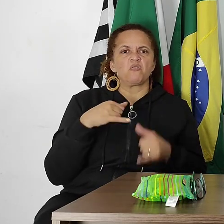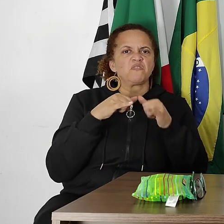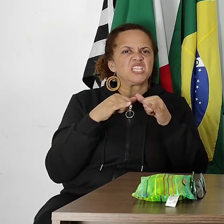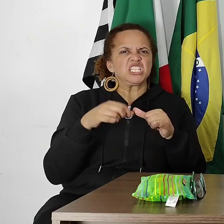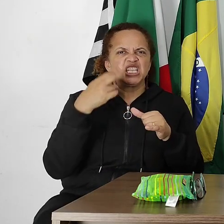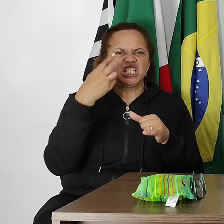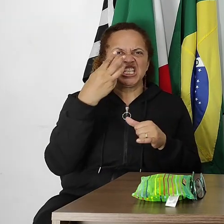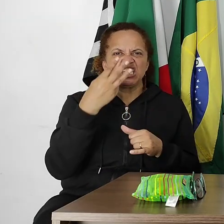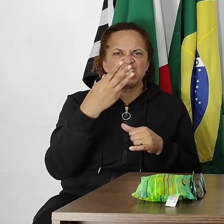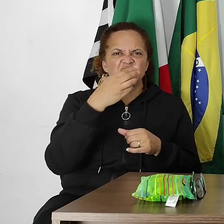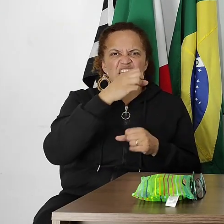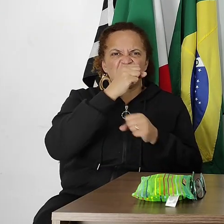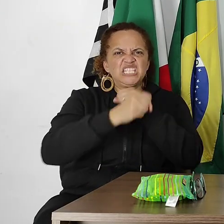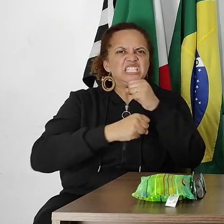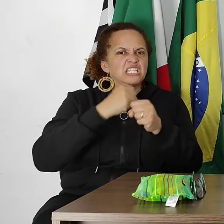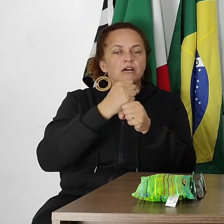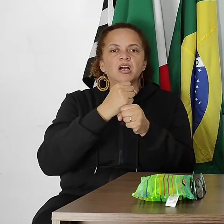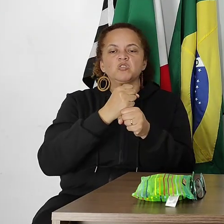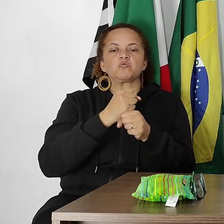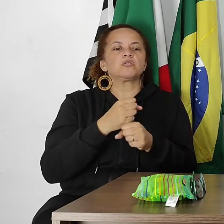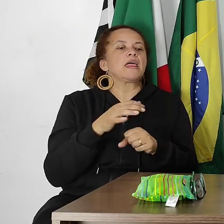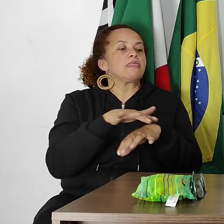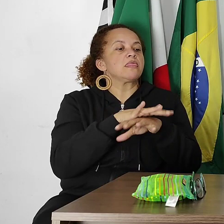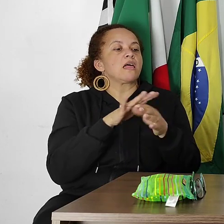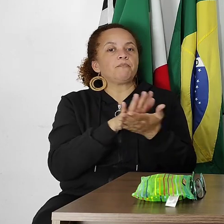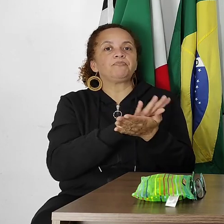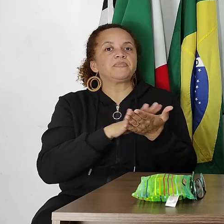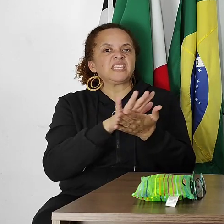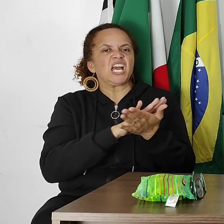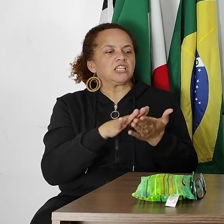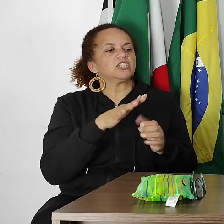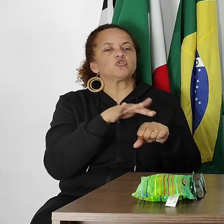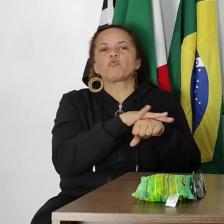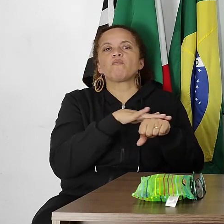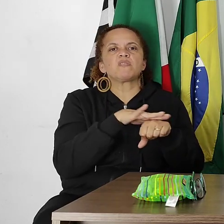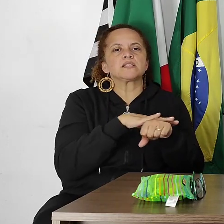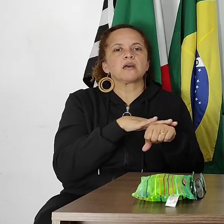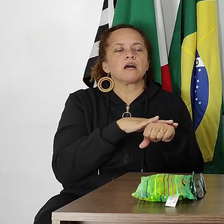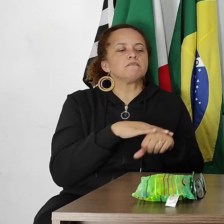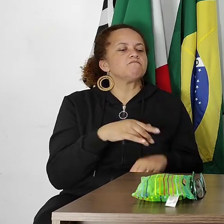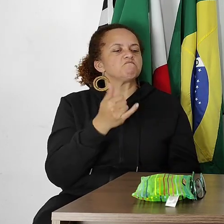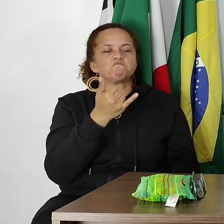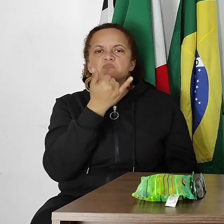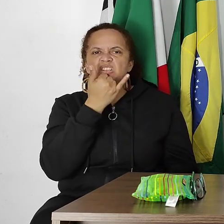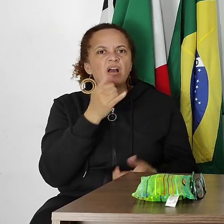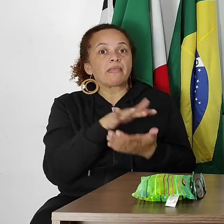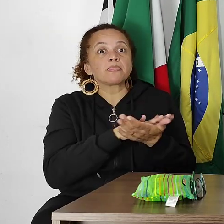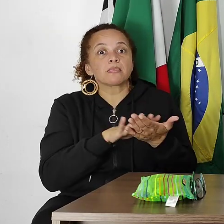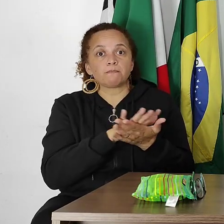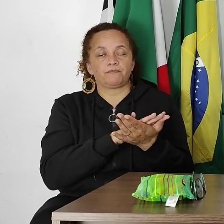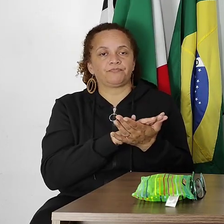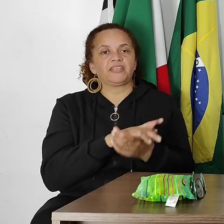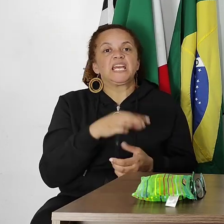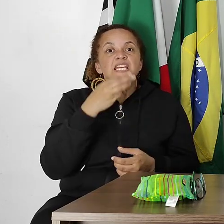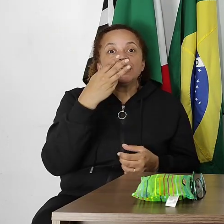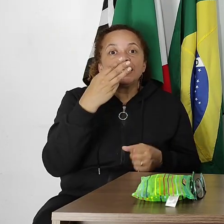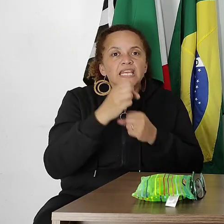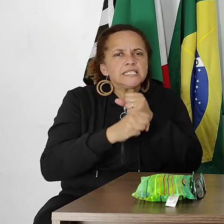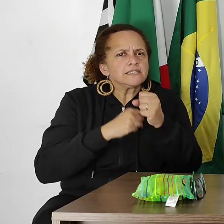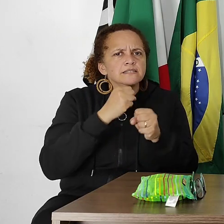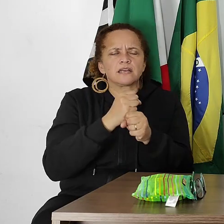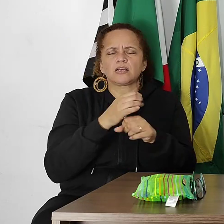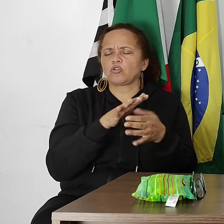ver o meu irmão porque eu odiava o meu irmão. E não perdoava ele. Todas 3 anos eu fiquei sem falar com